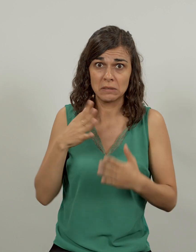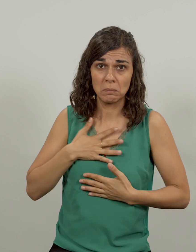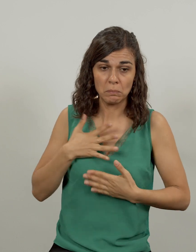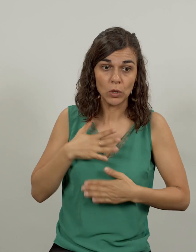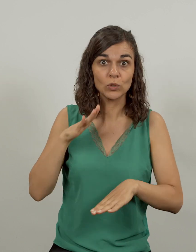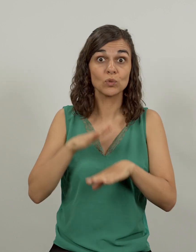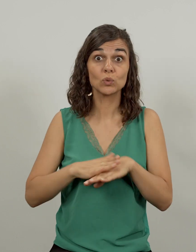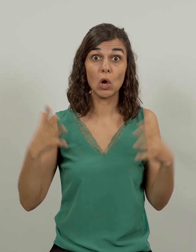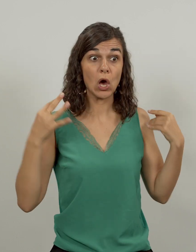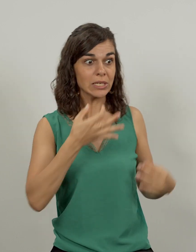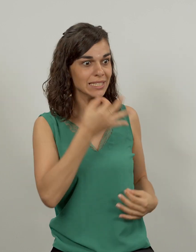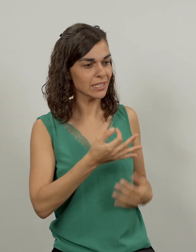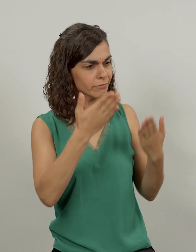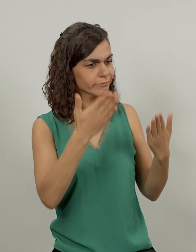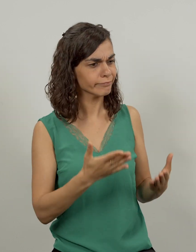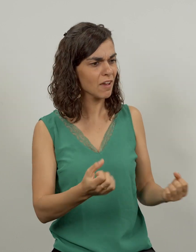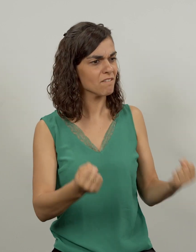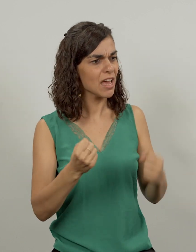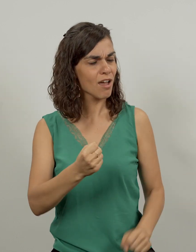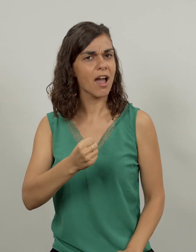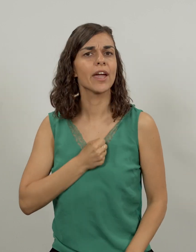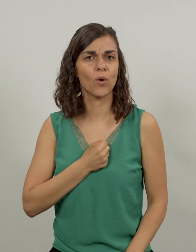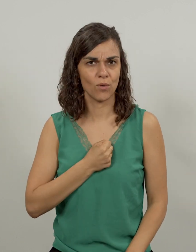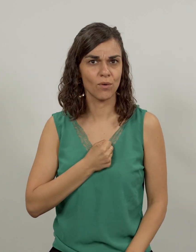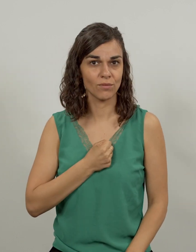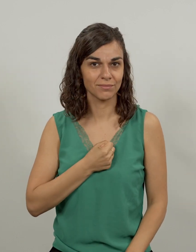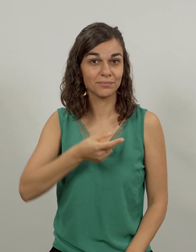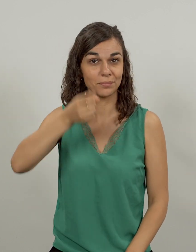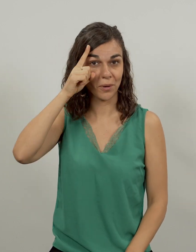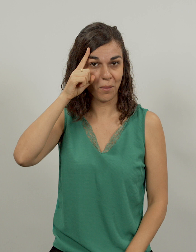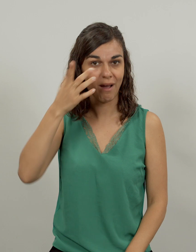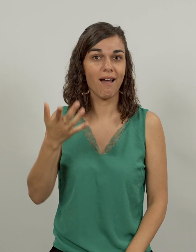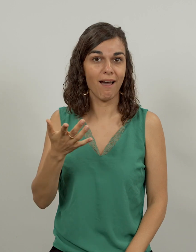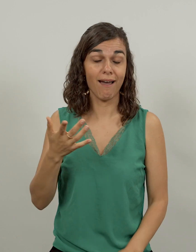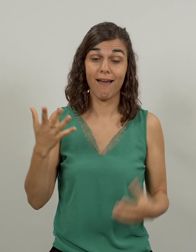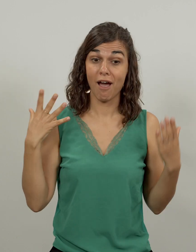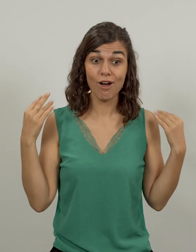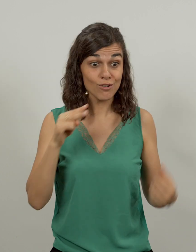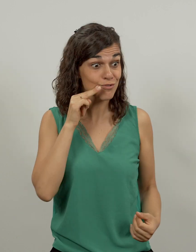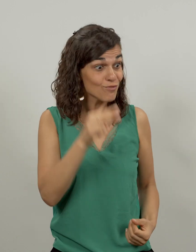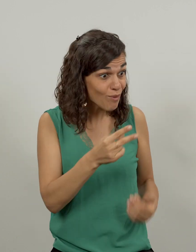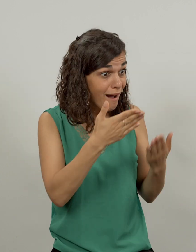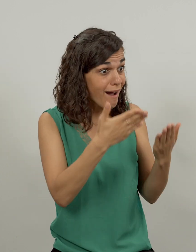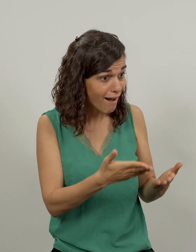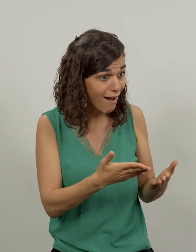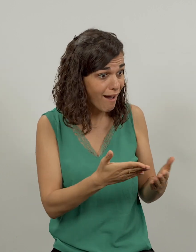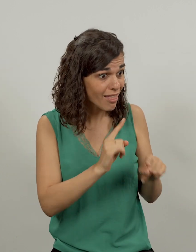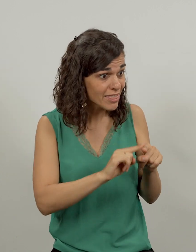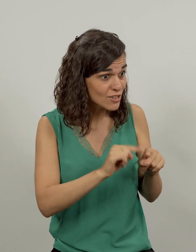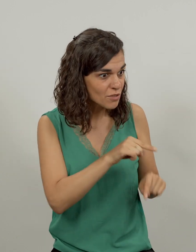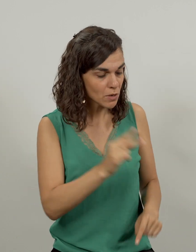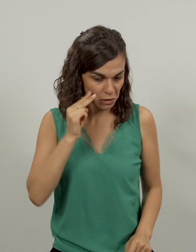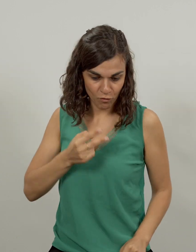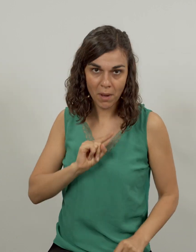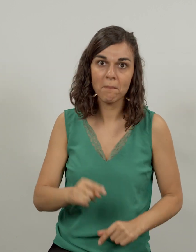« Vaillant héros. » Parce que l'ange voit en Gédéon ce que lui ne voit même pas en